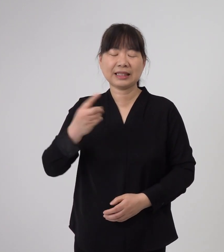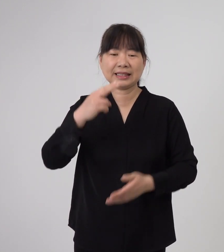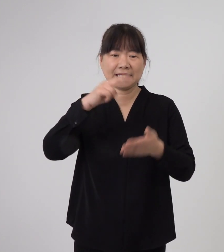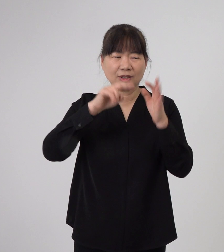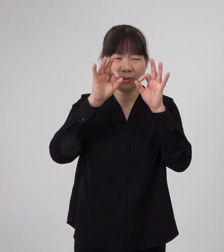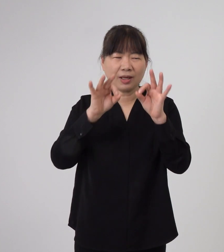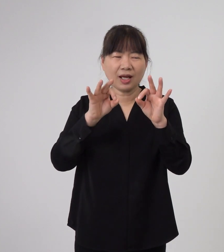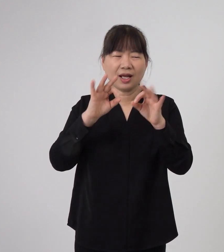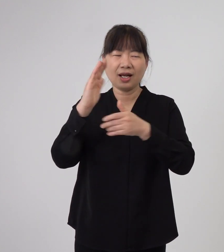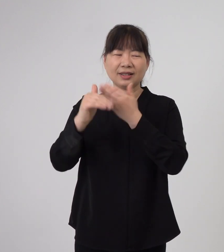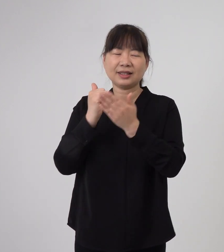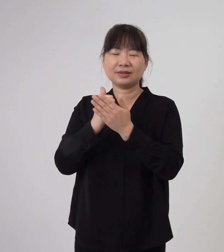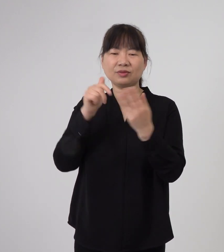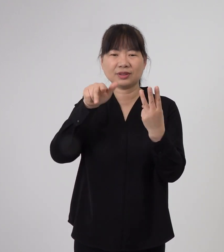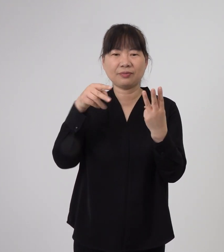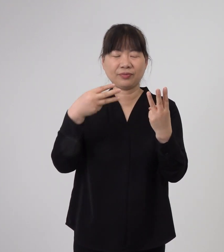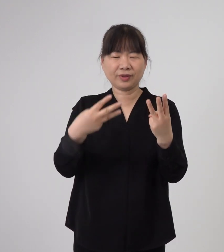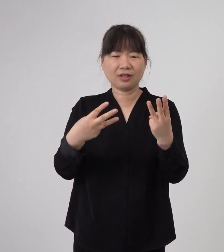하나님은